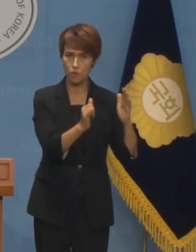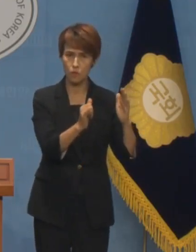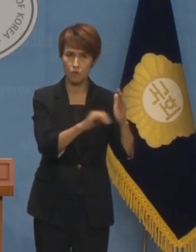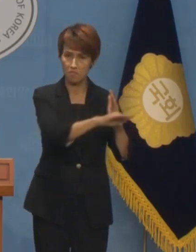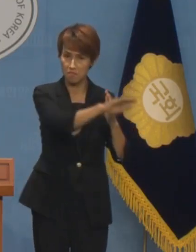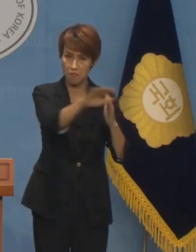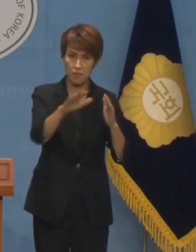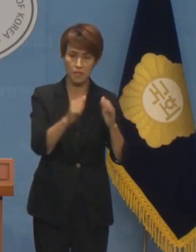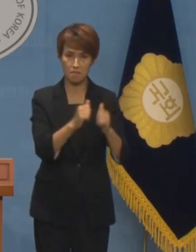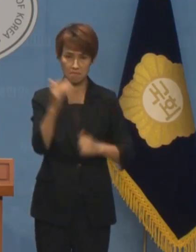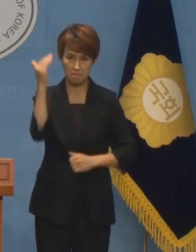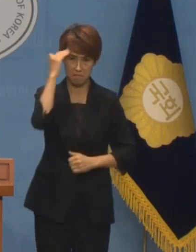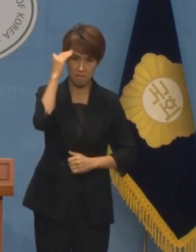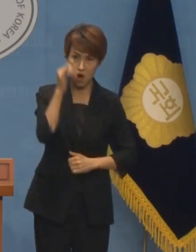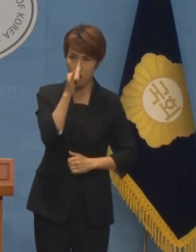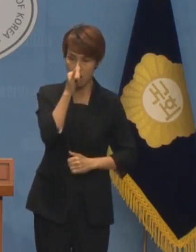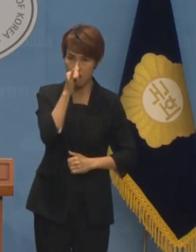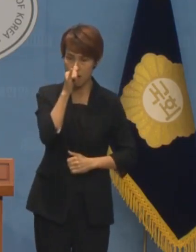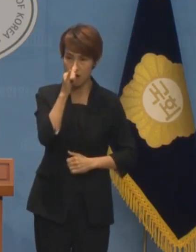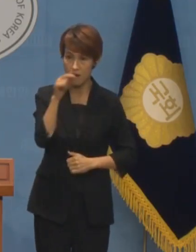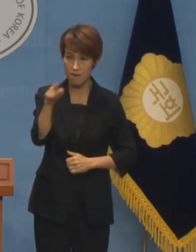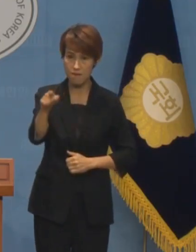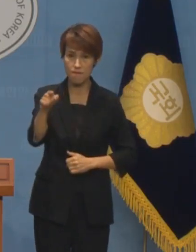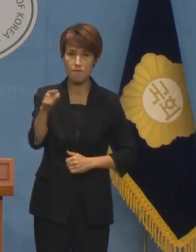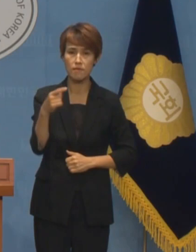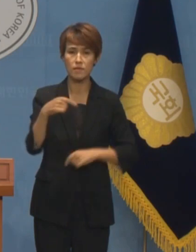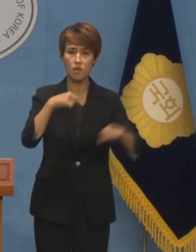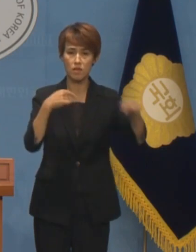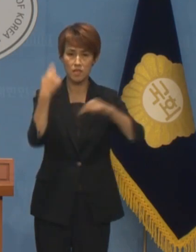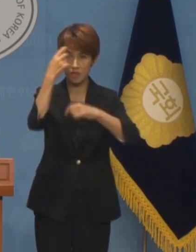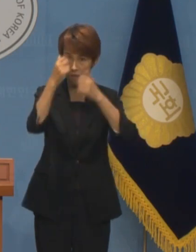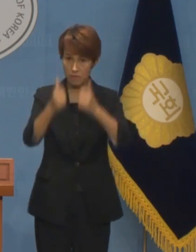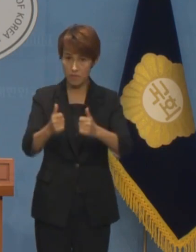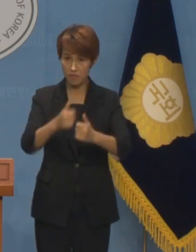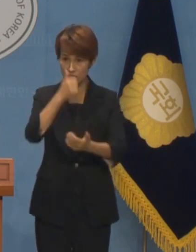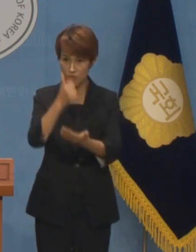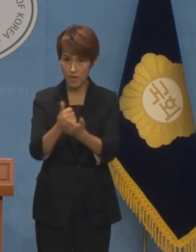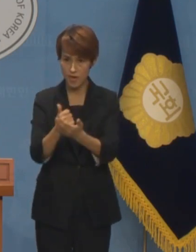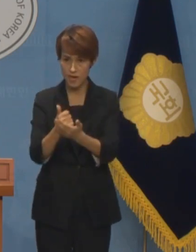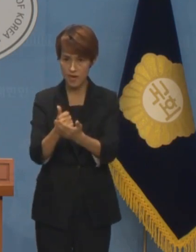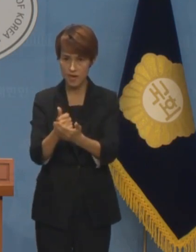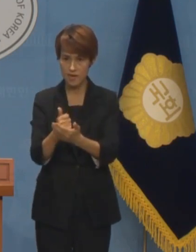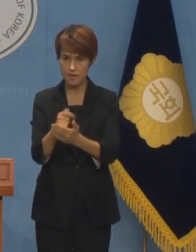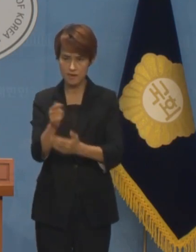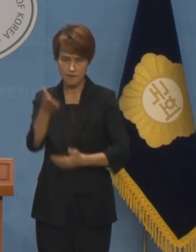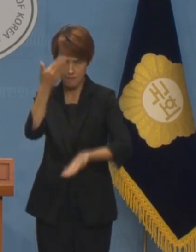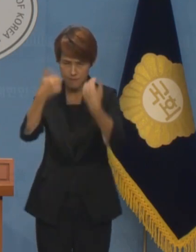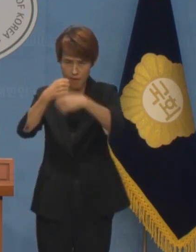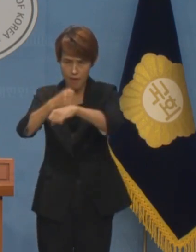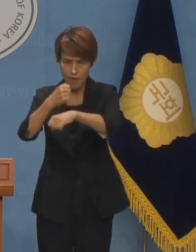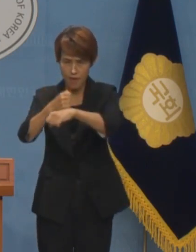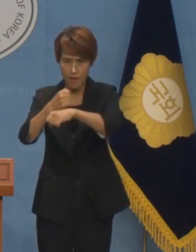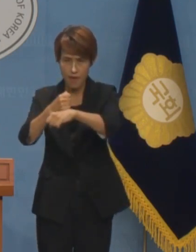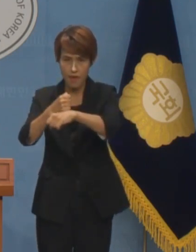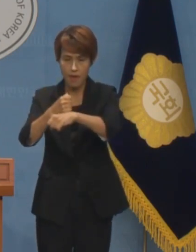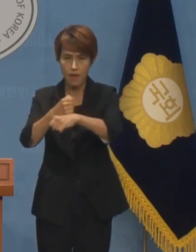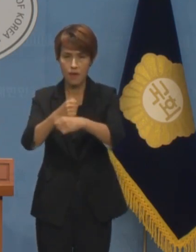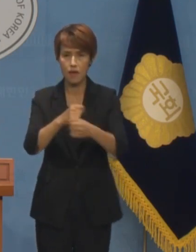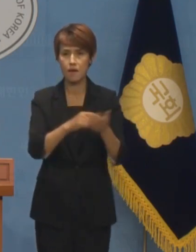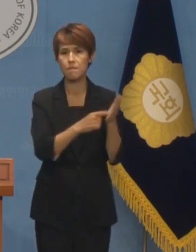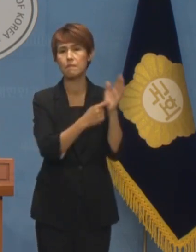동지들을 괴롭힌 무도한 정치 검사들의 죄상을 낱낱이 밝히겠다라며 속내를